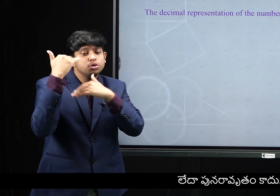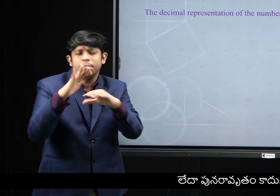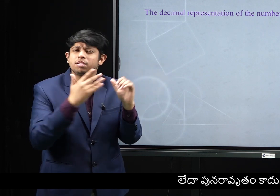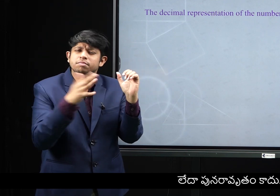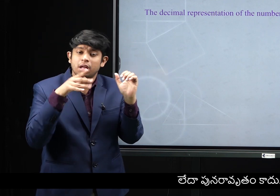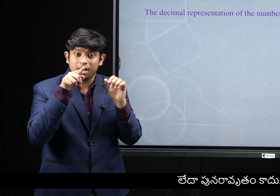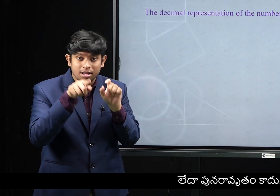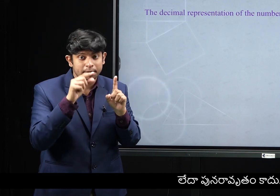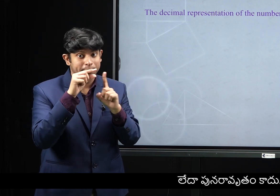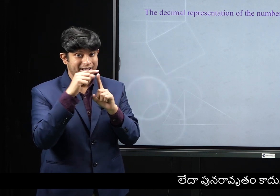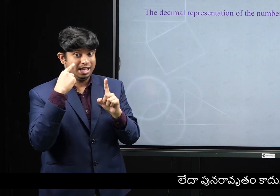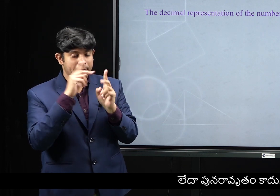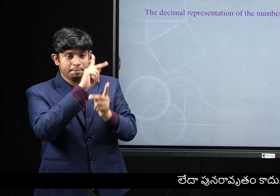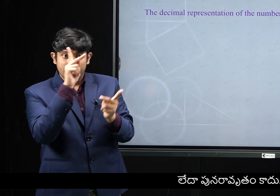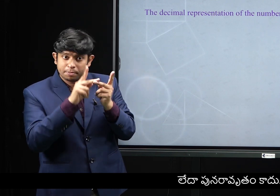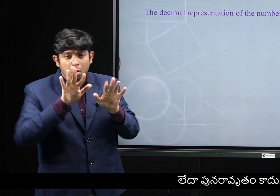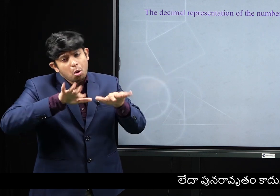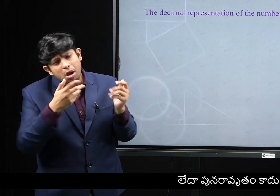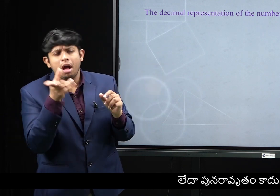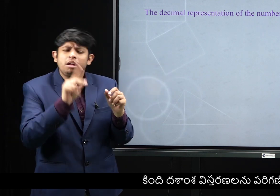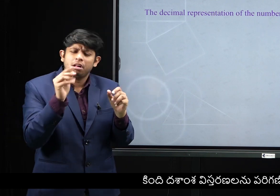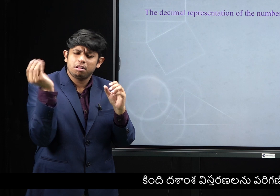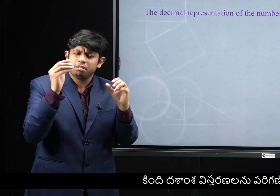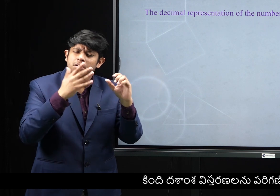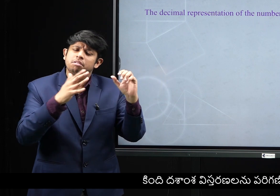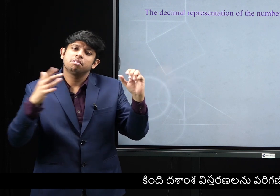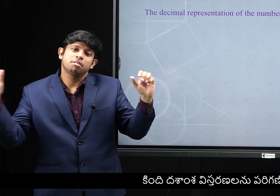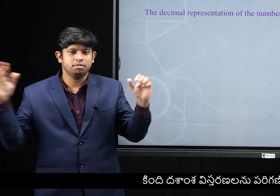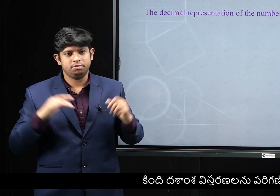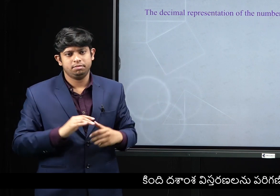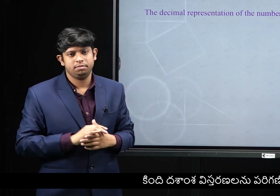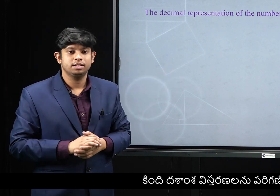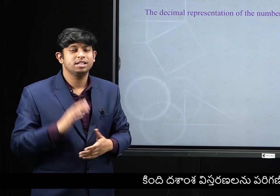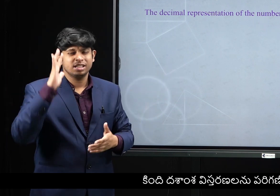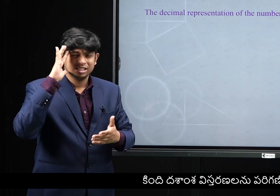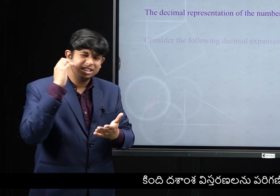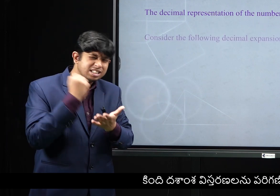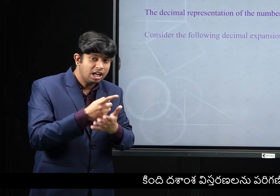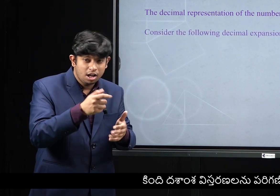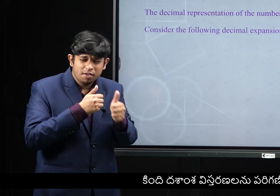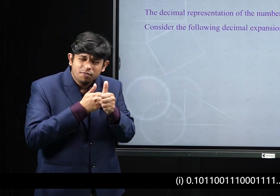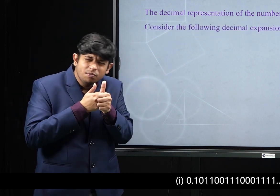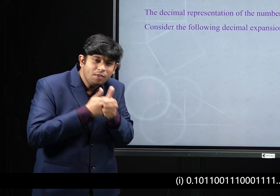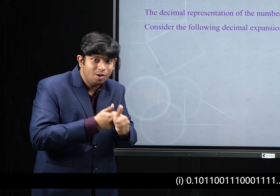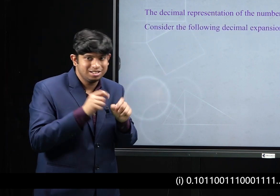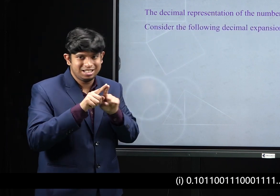సరిగ్గా సూచించదు లేదా పునరావృతం కాదు. క్రింది దశాంశ విస్తరణలను పరిగణించండి. 1